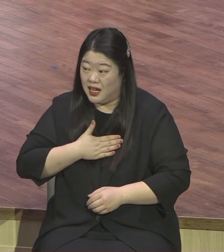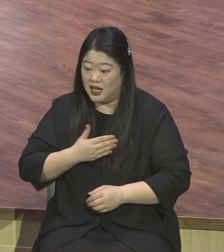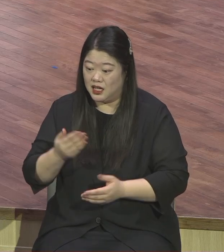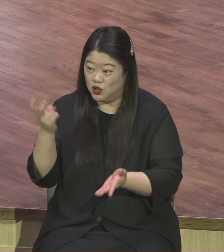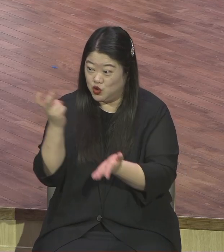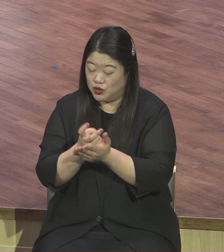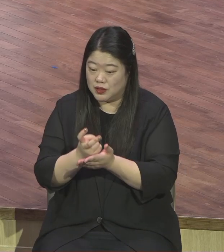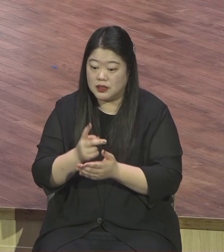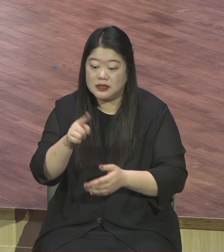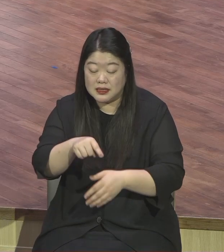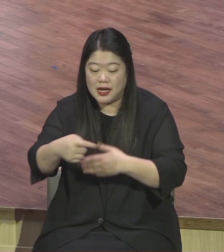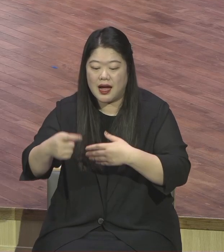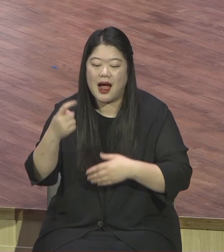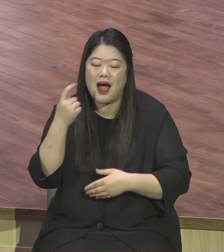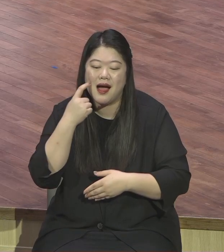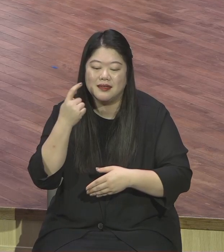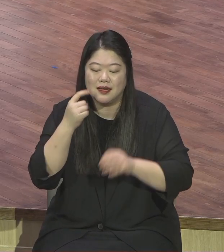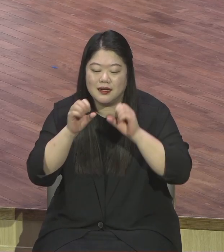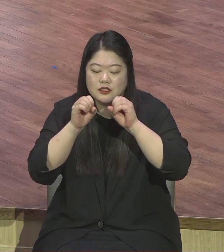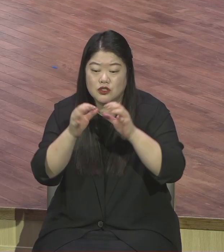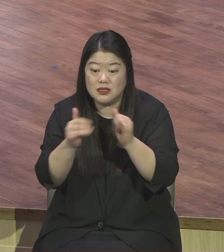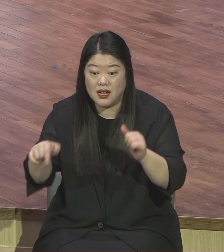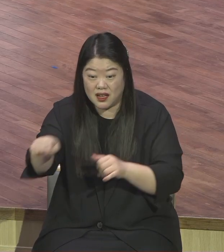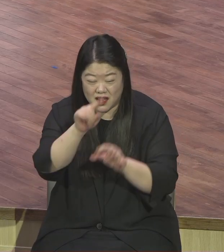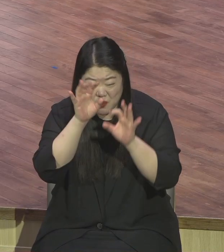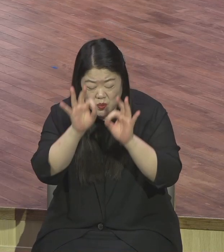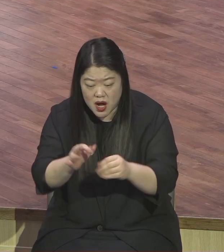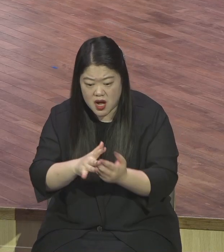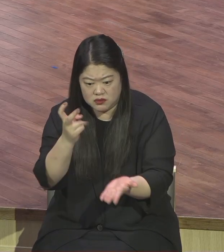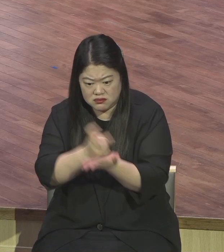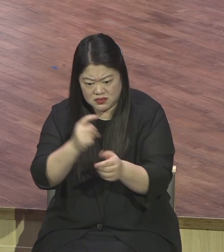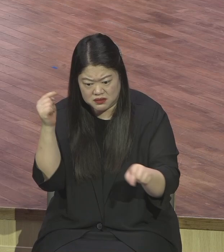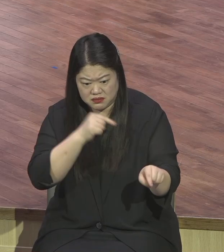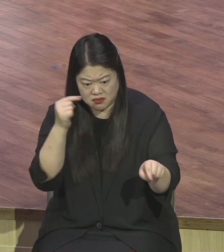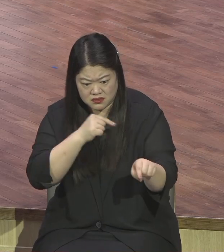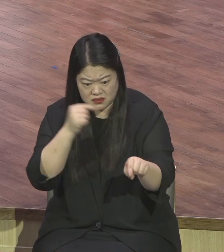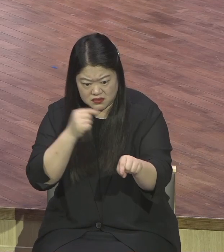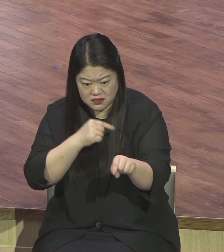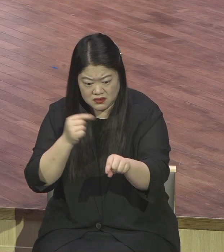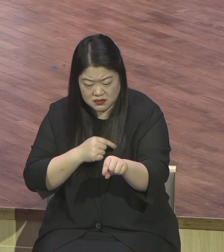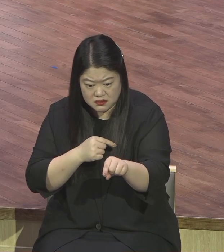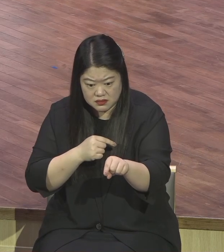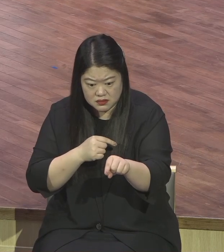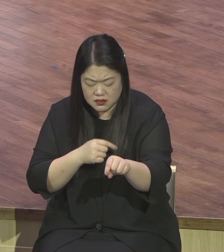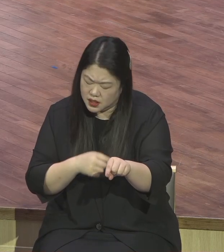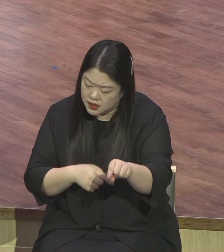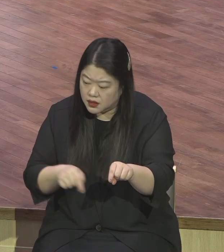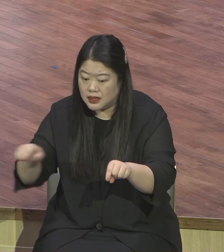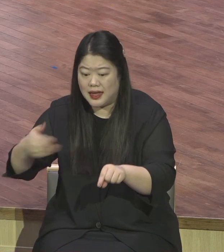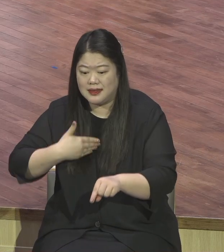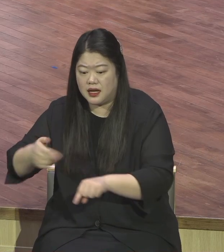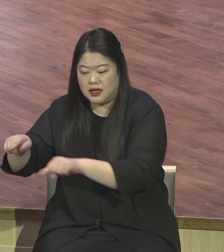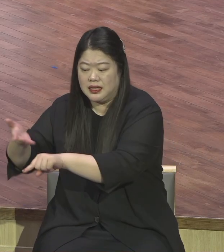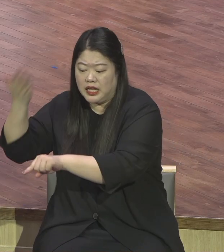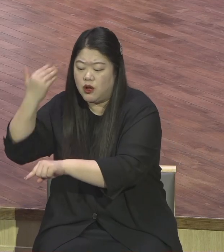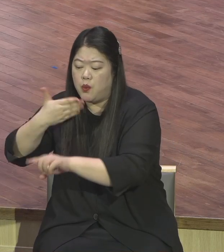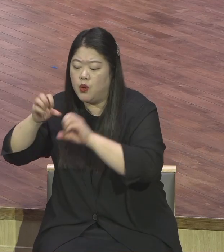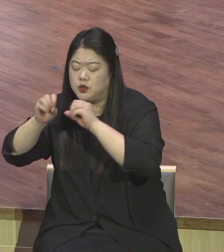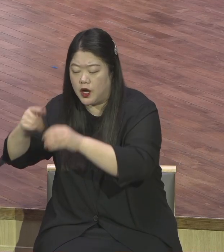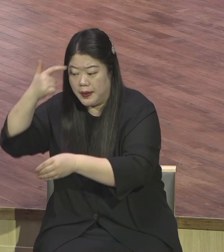이 거짓 교사들 때문에 자기가 전도해서 구원해 놓은 그리스도인들이 이게 지금 헷갈리고 있단